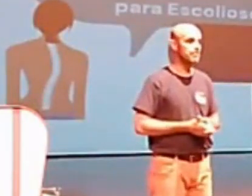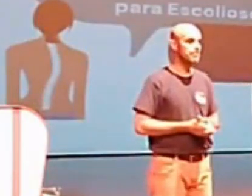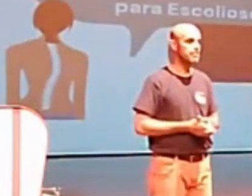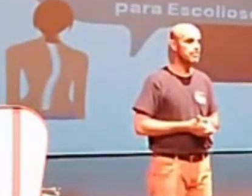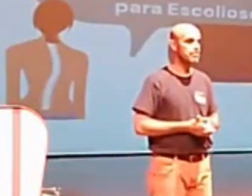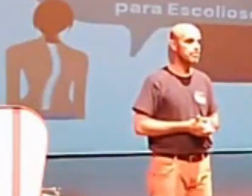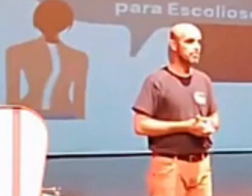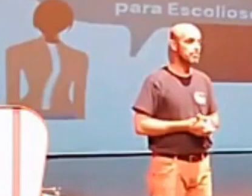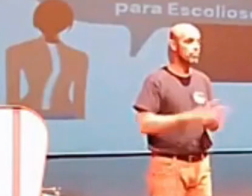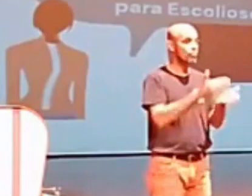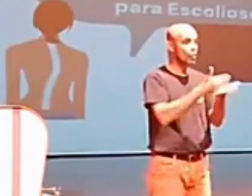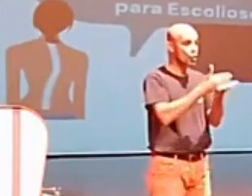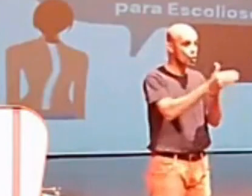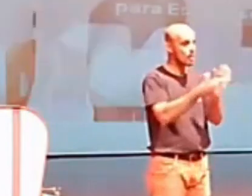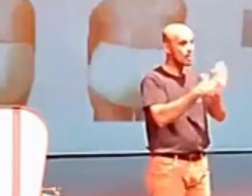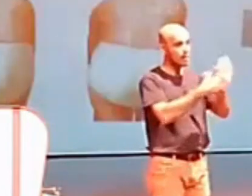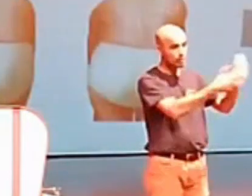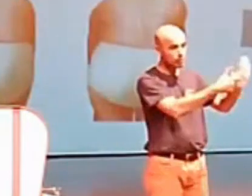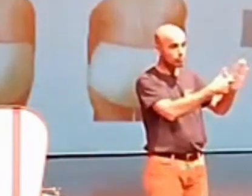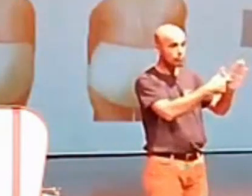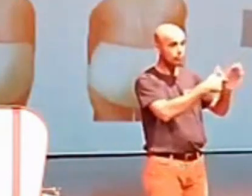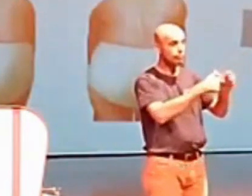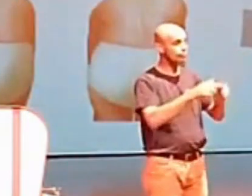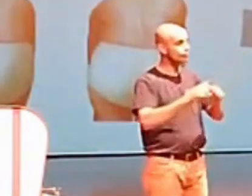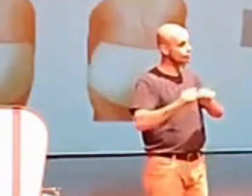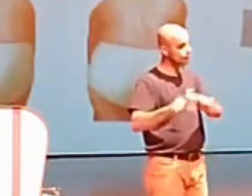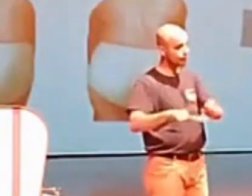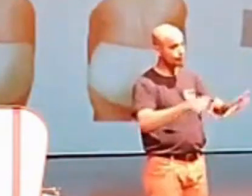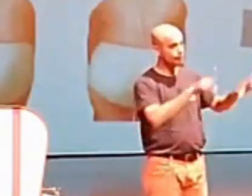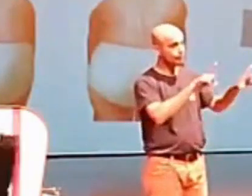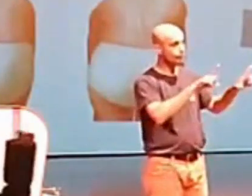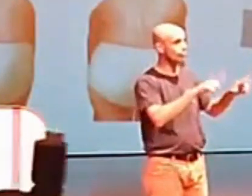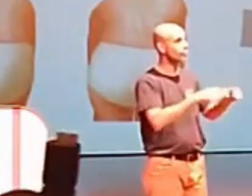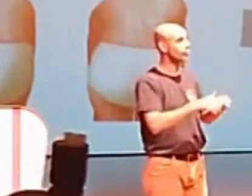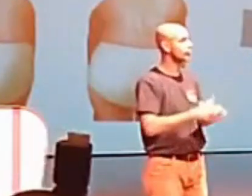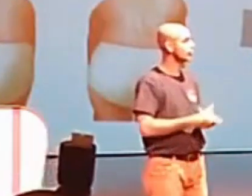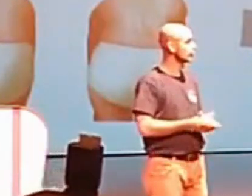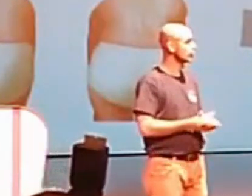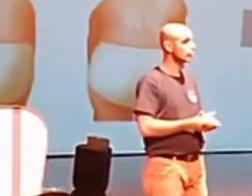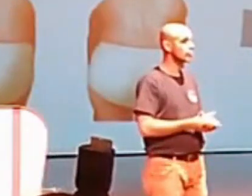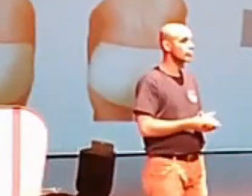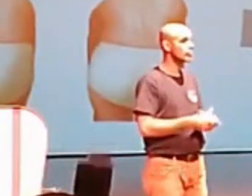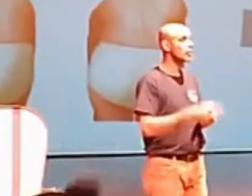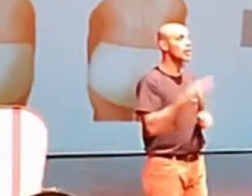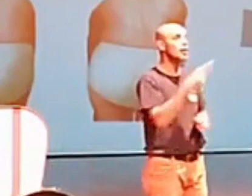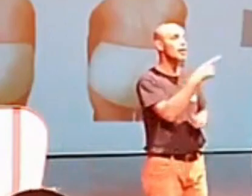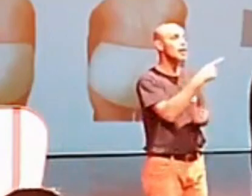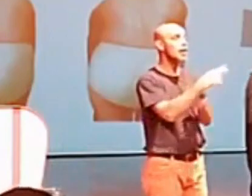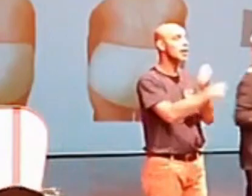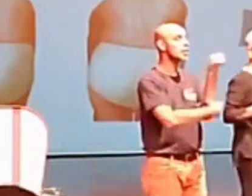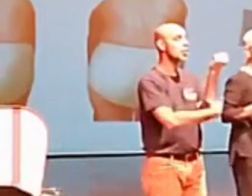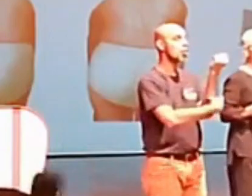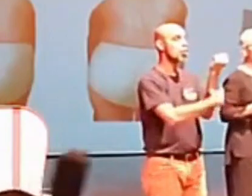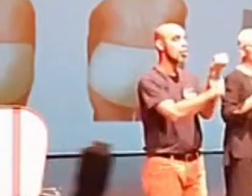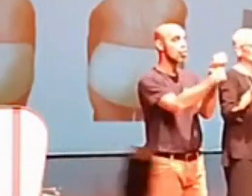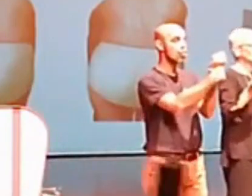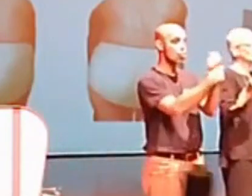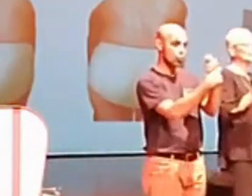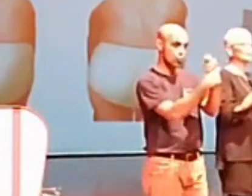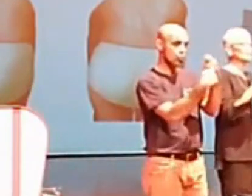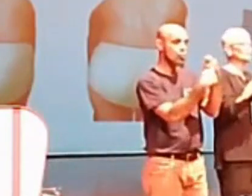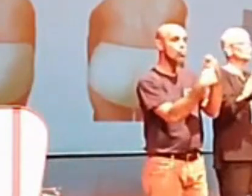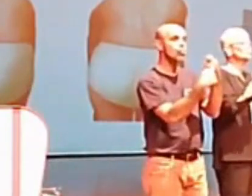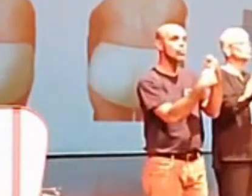Eu vou começar mostrando para vocês que a escoliose, normalmente, a gente pode definir,